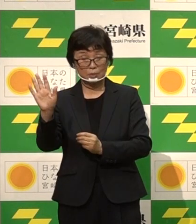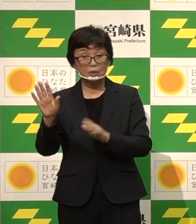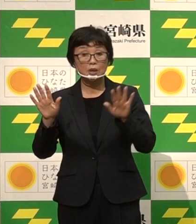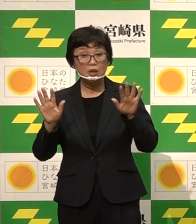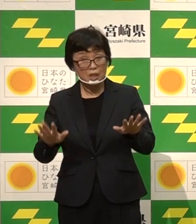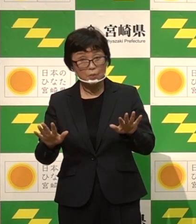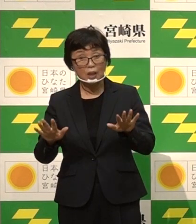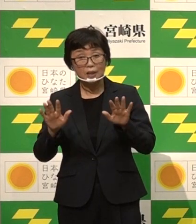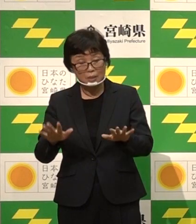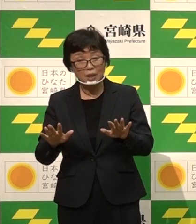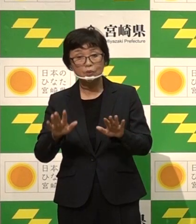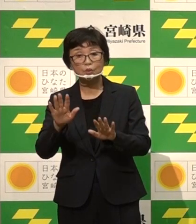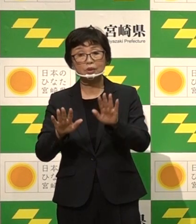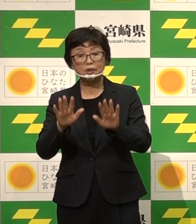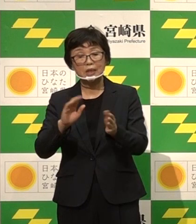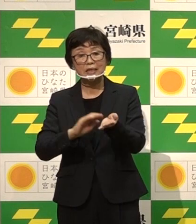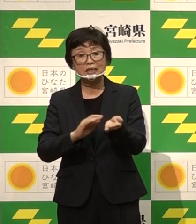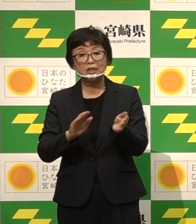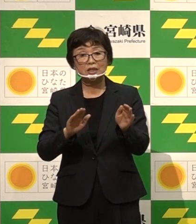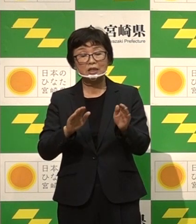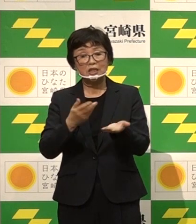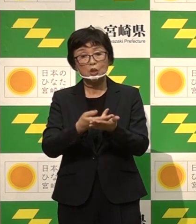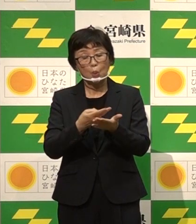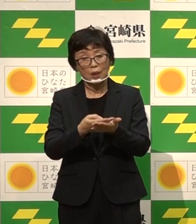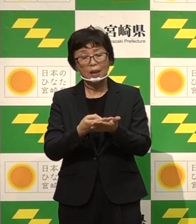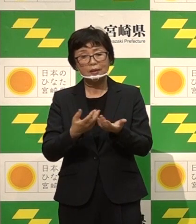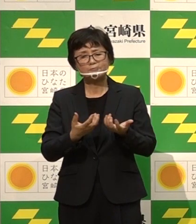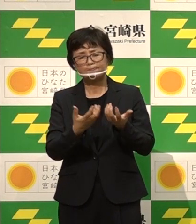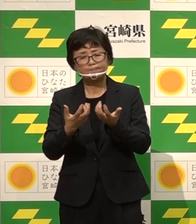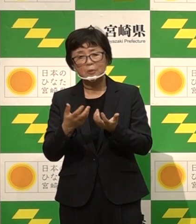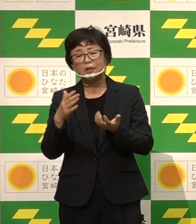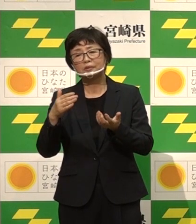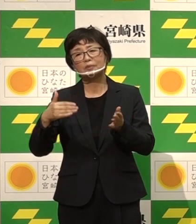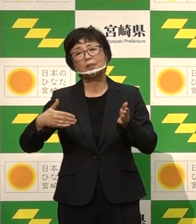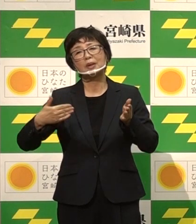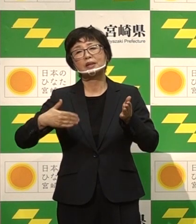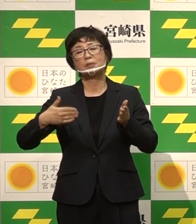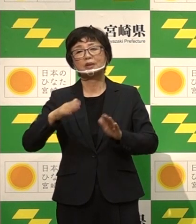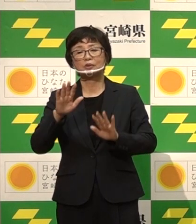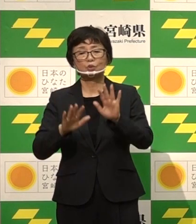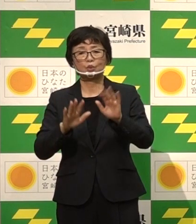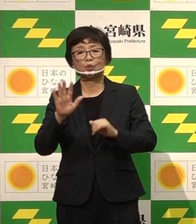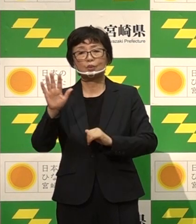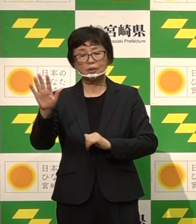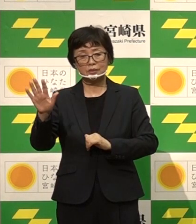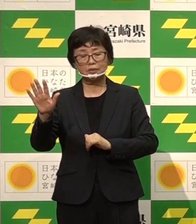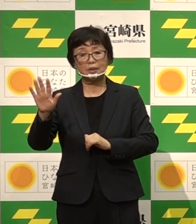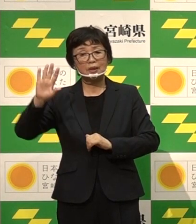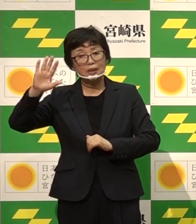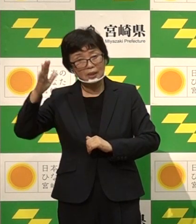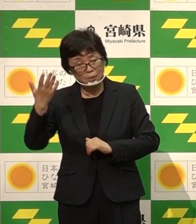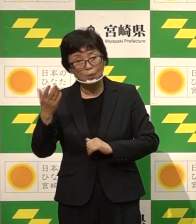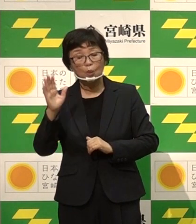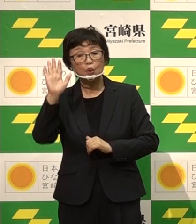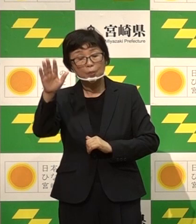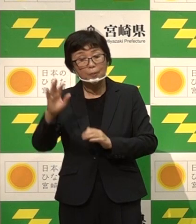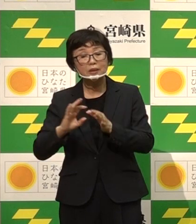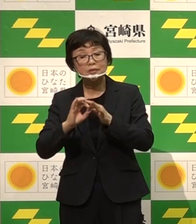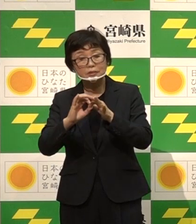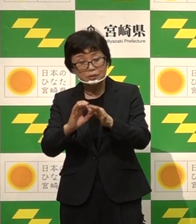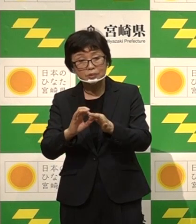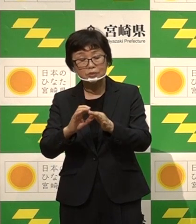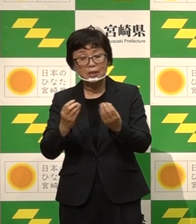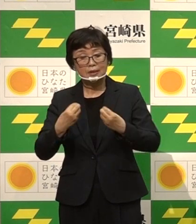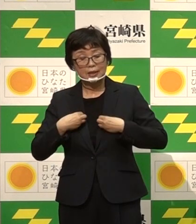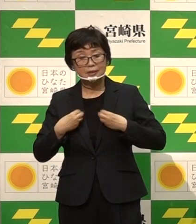時点で医療が逼迫をしているという状況にまでは至っておりません。ただこのまま感染拡大